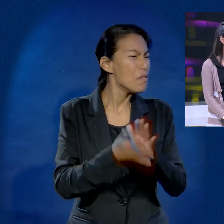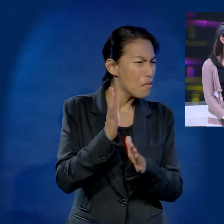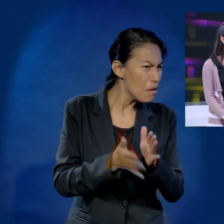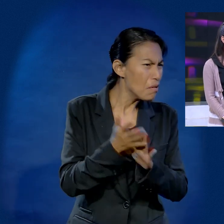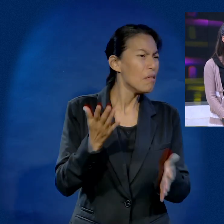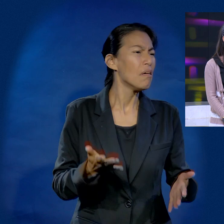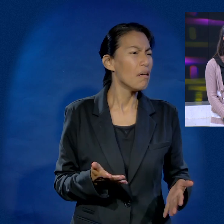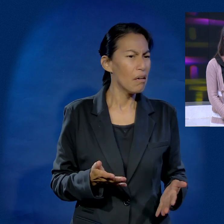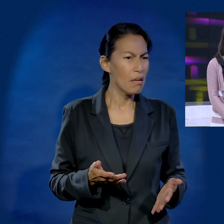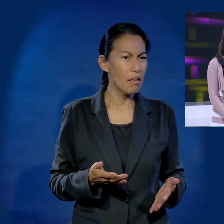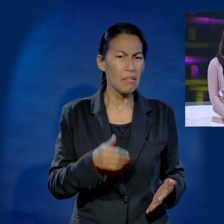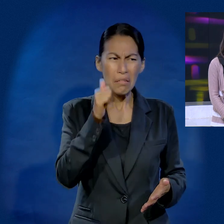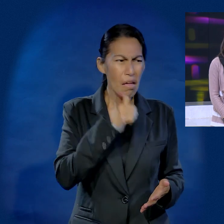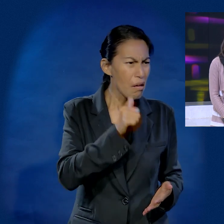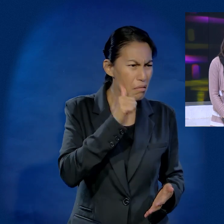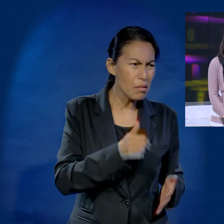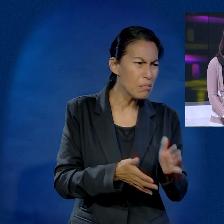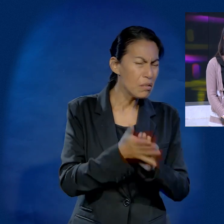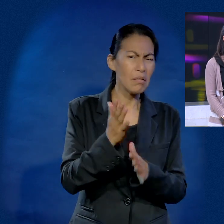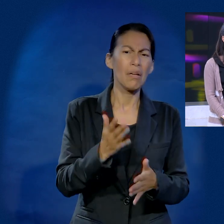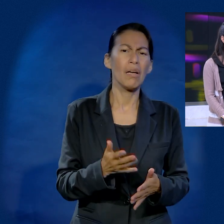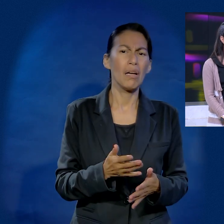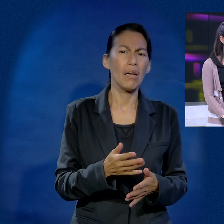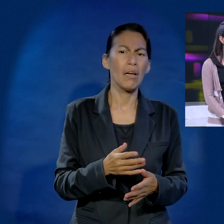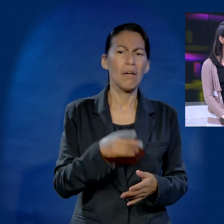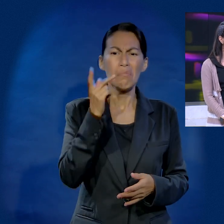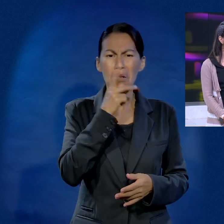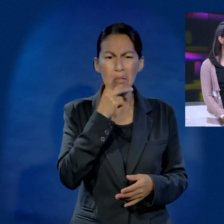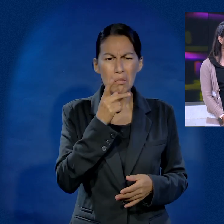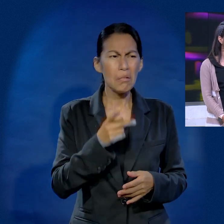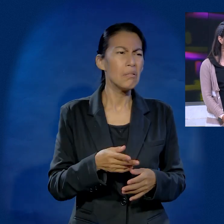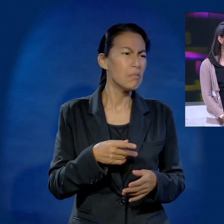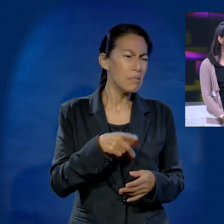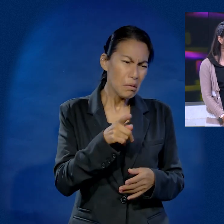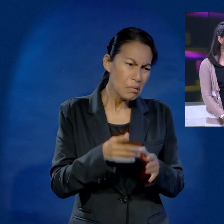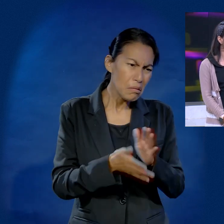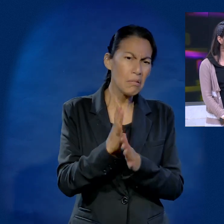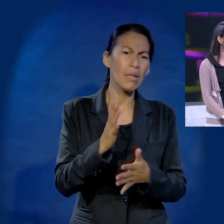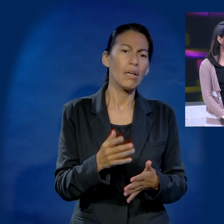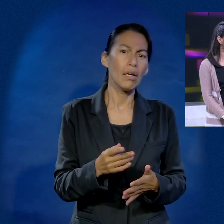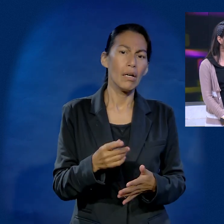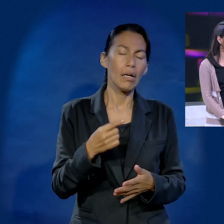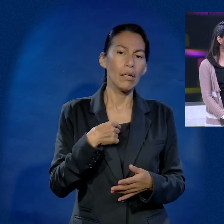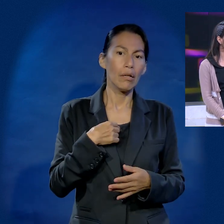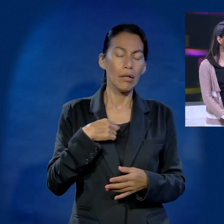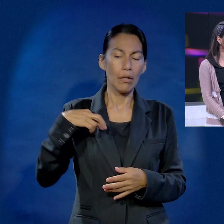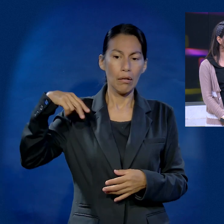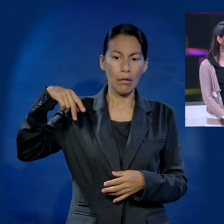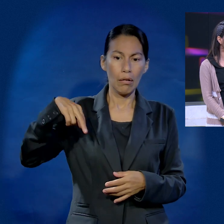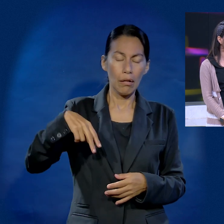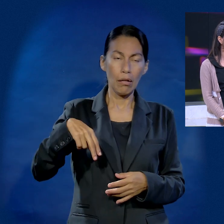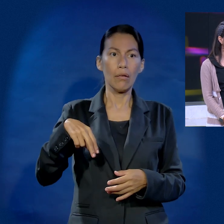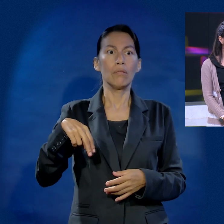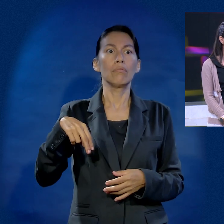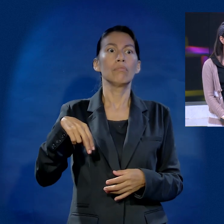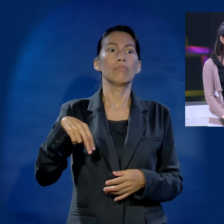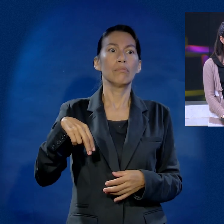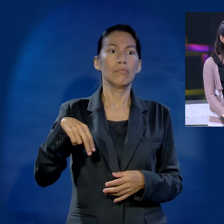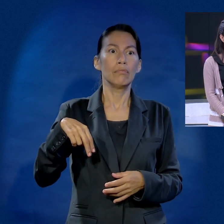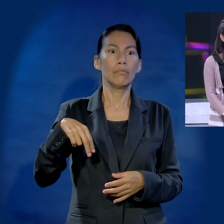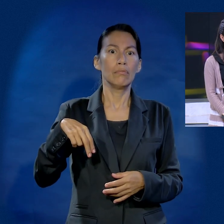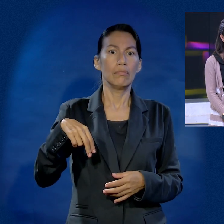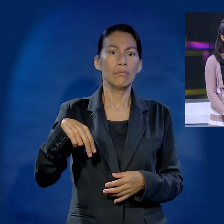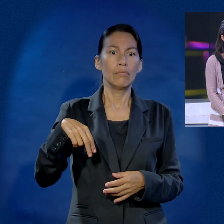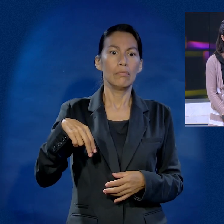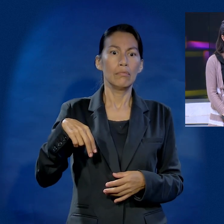ella. Ah, mi papá siempre se va, mamá. Siempre se va. Y se va porque es pastor. Y ahí me detuve